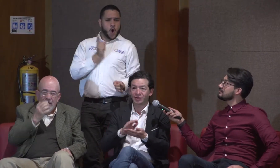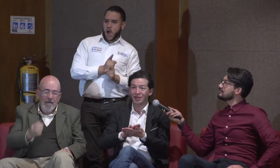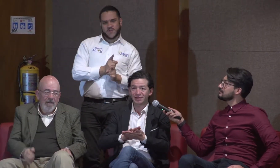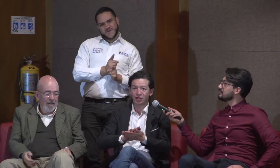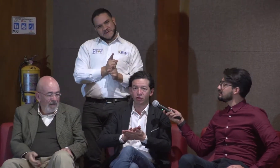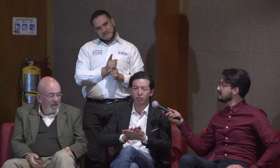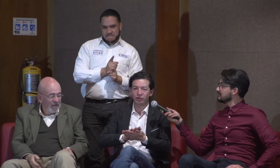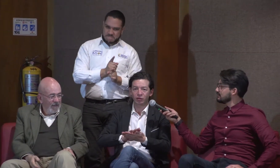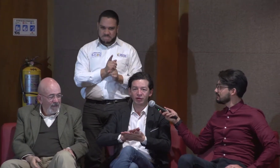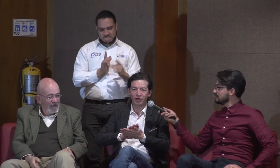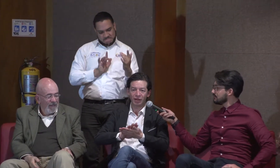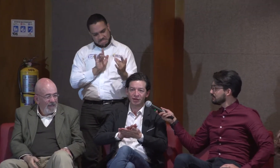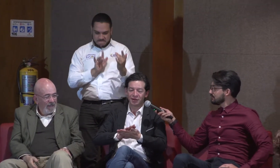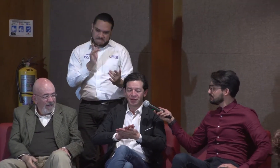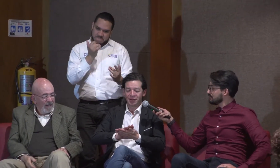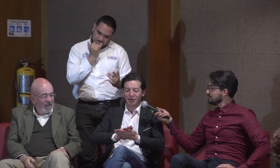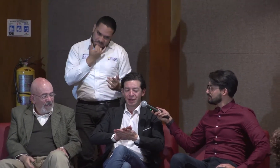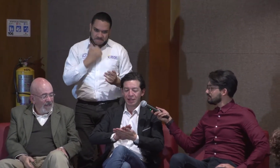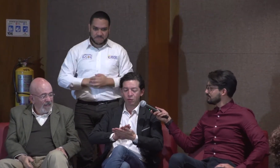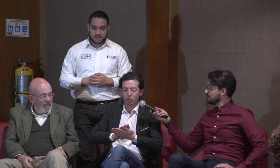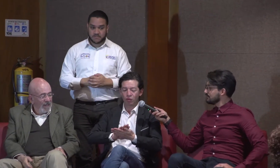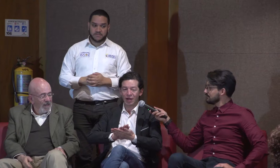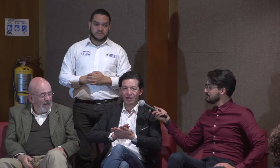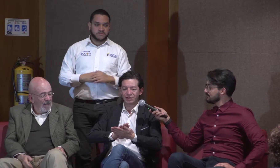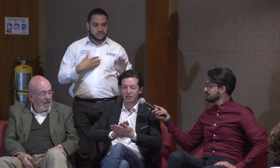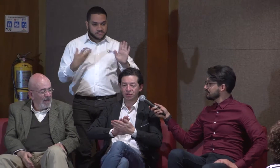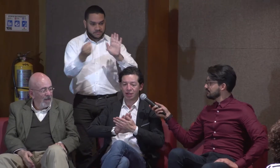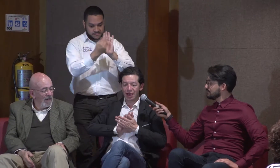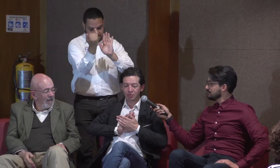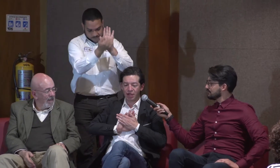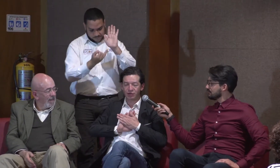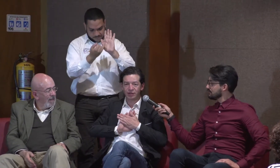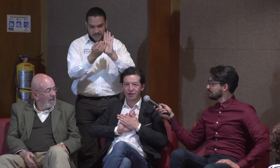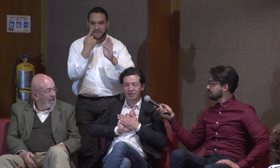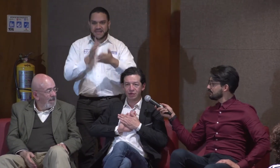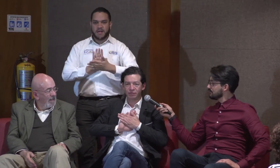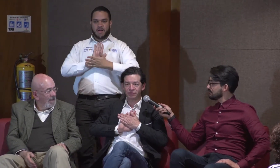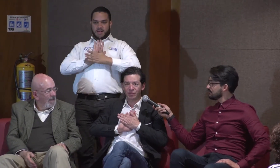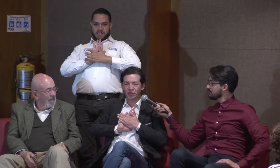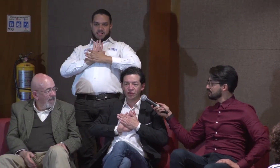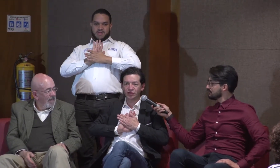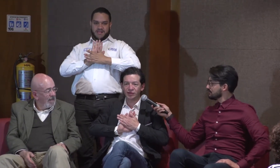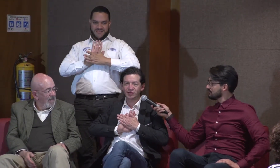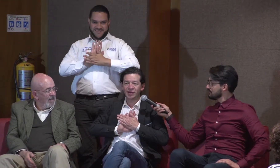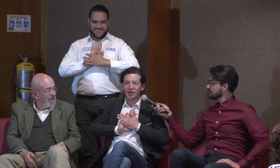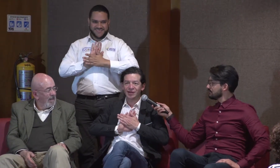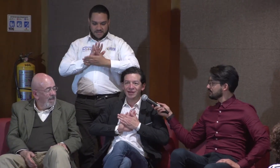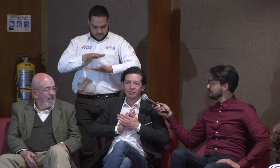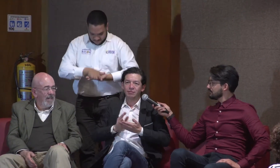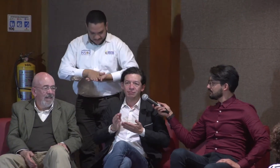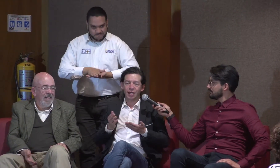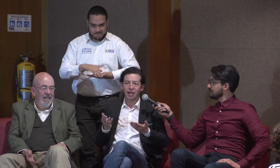no es exacto como una fotografía, el dibujo daba la sensación que las manos estaban así. Entonces,